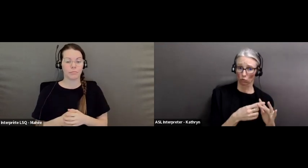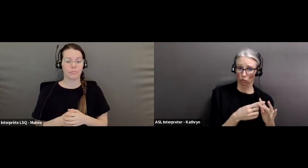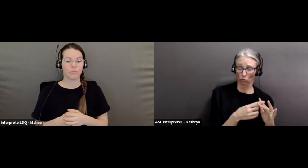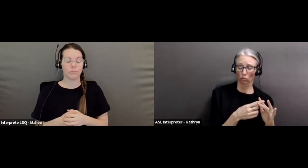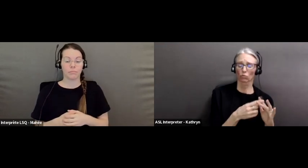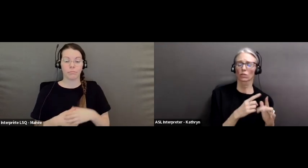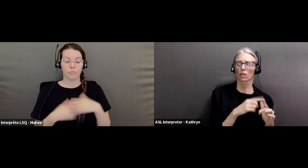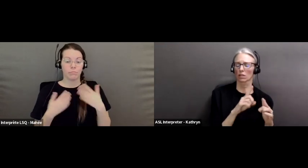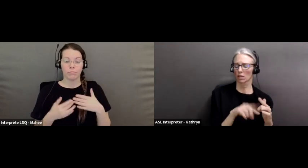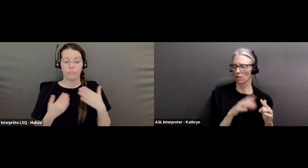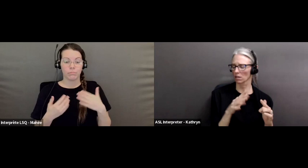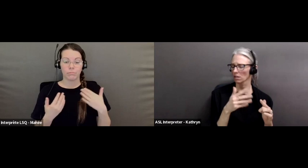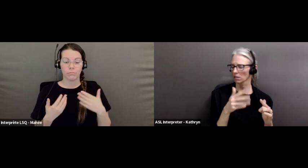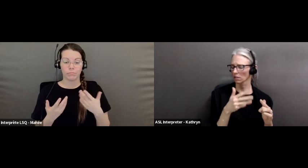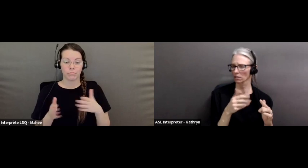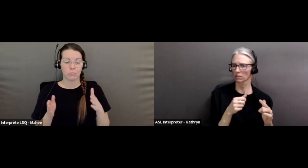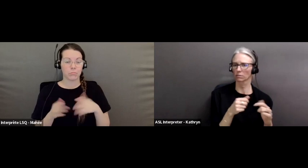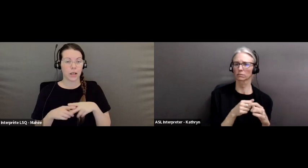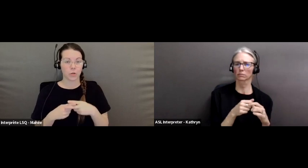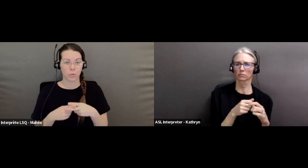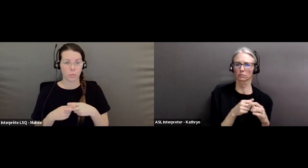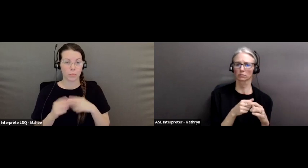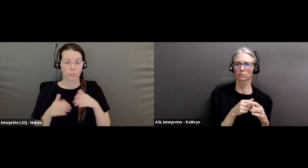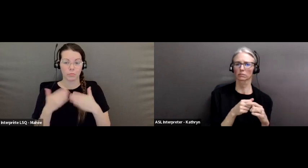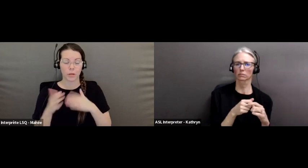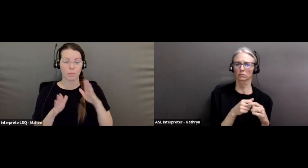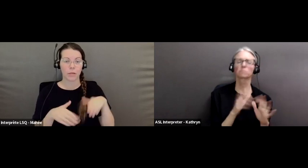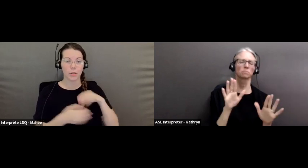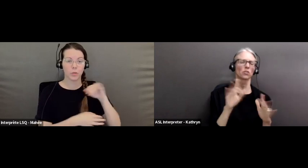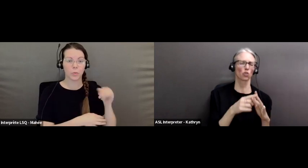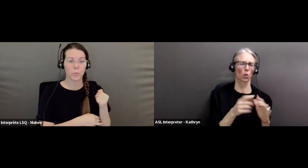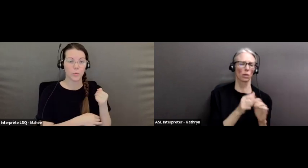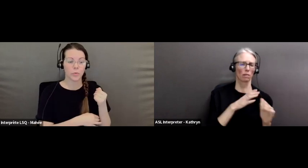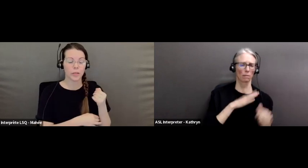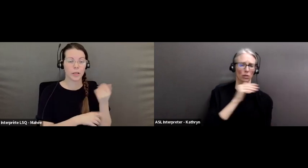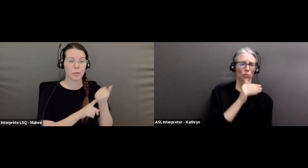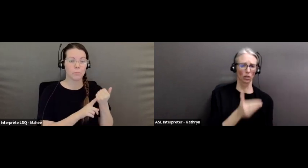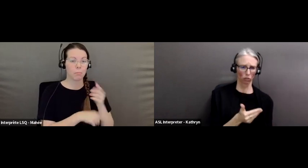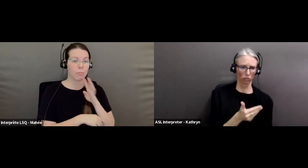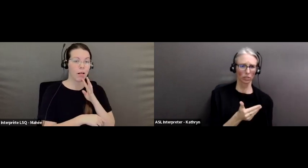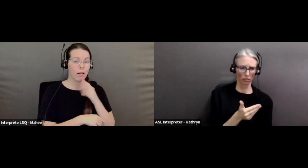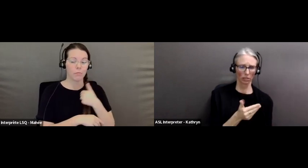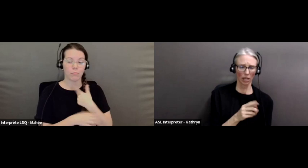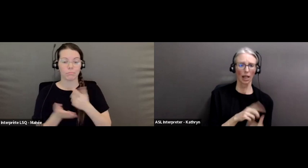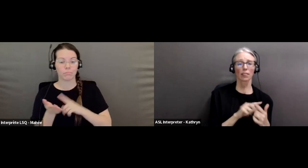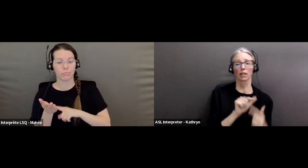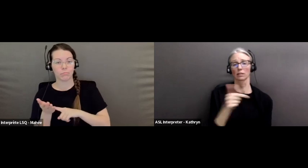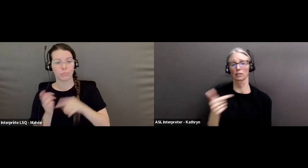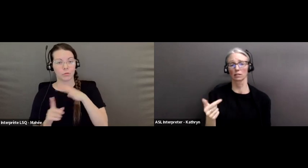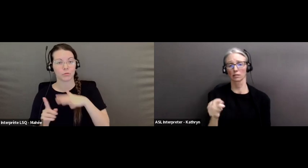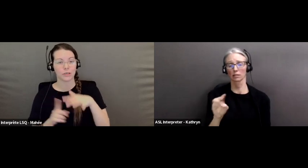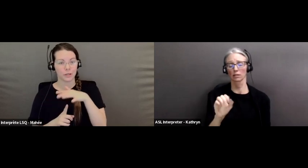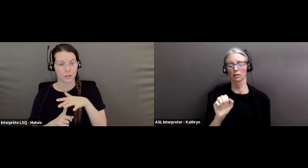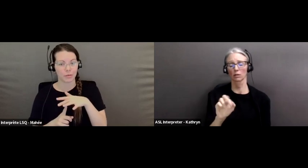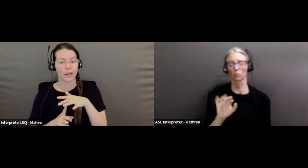écoute, je vais commencer avec mon petit intro, puis ensuite, pendant que Marie-Josée Hull prend la parole, je vais rectifier ça. Je vais le